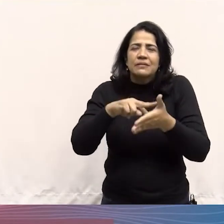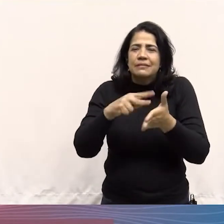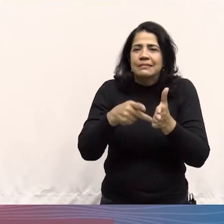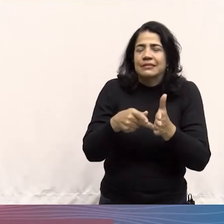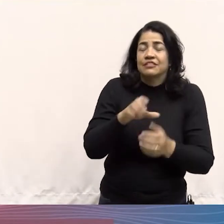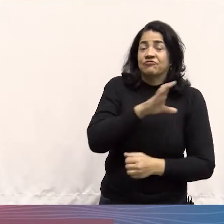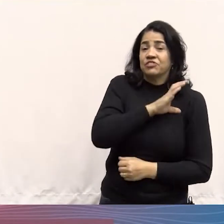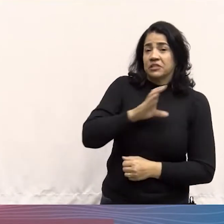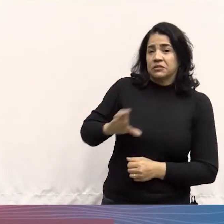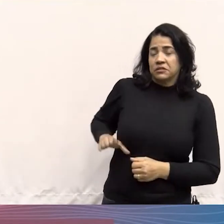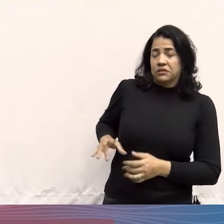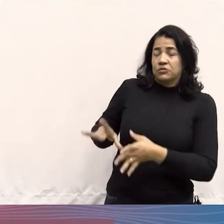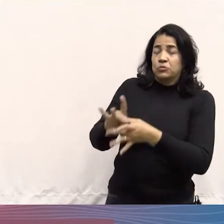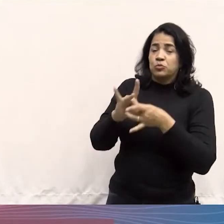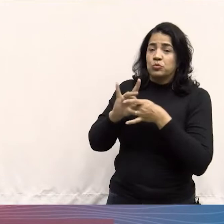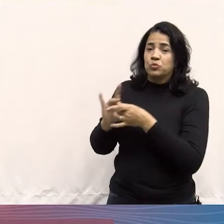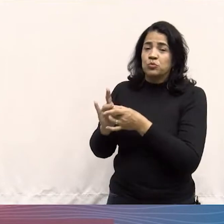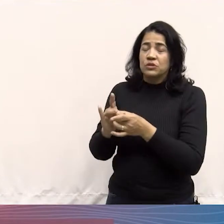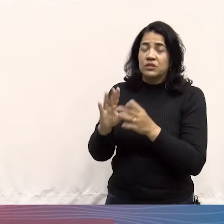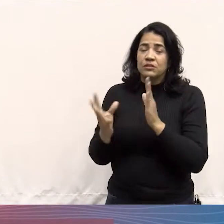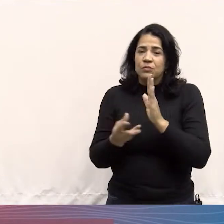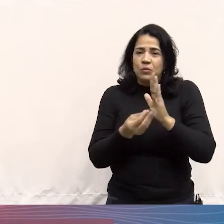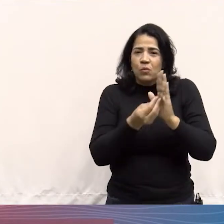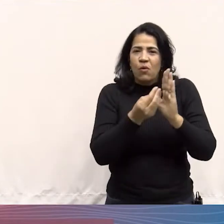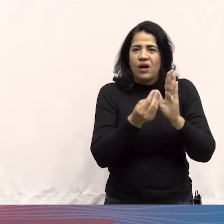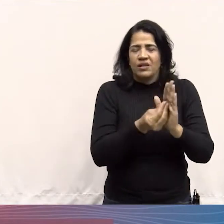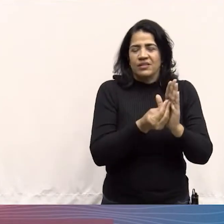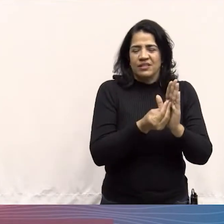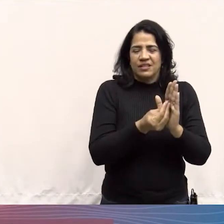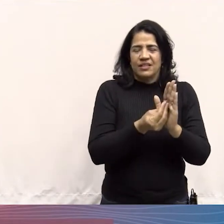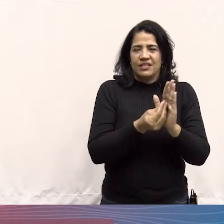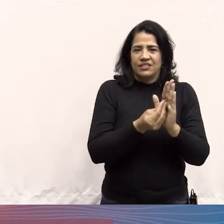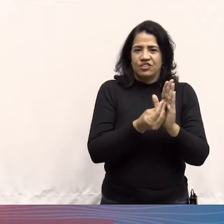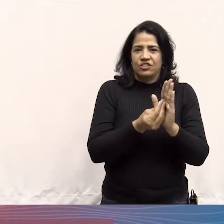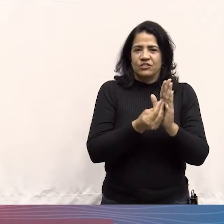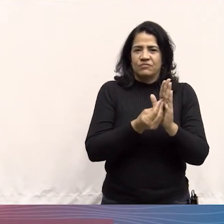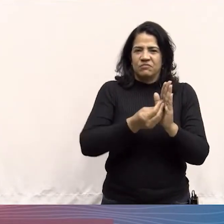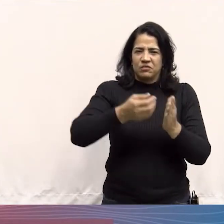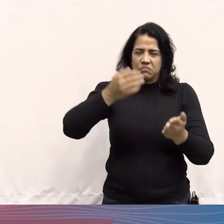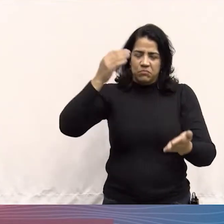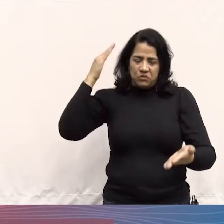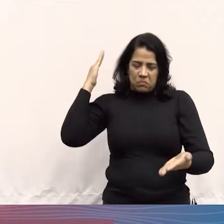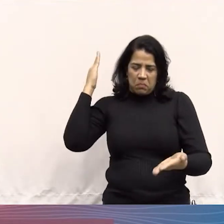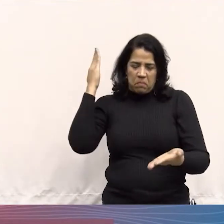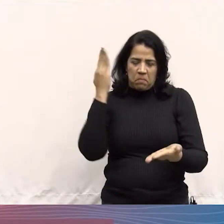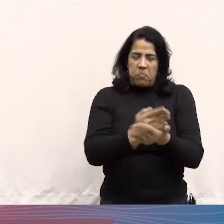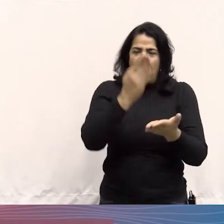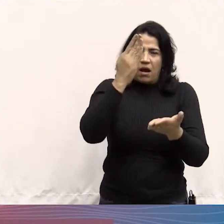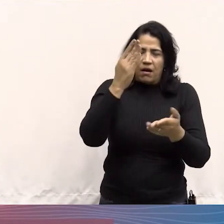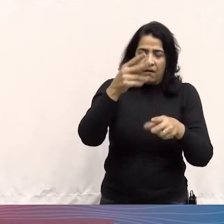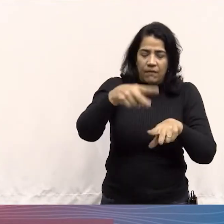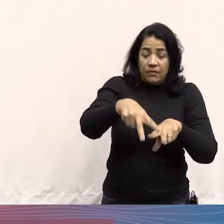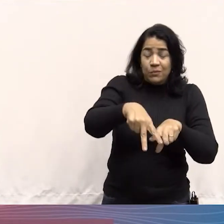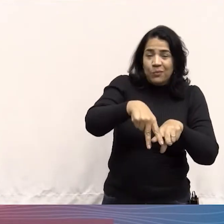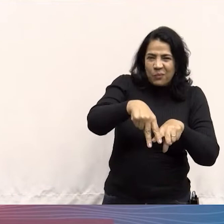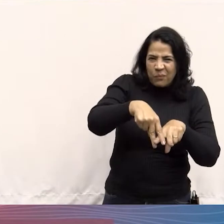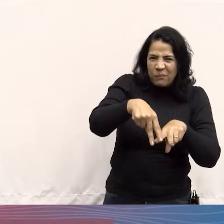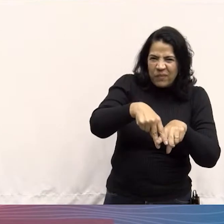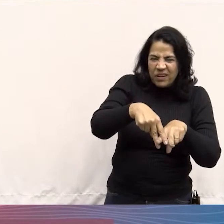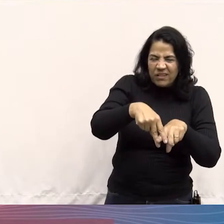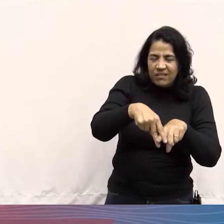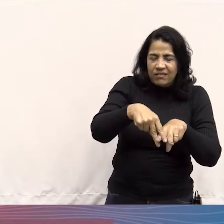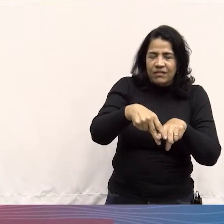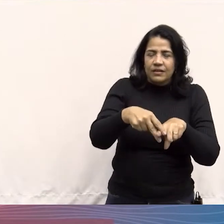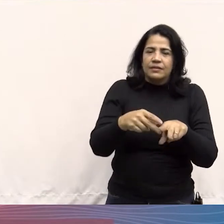a igreja. Bateu no pé. Metade barro, metade